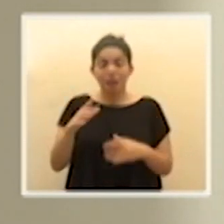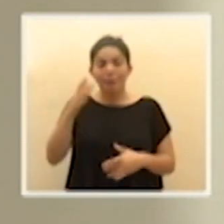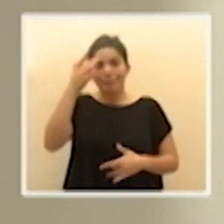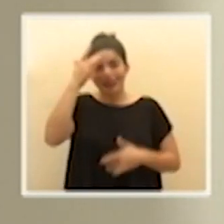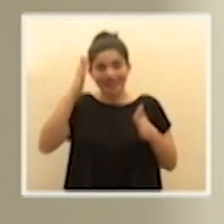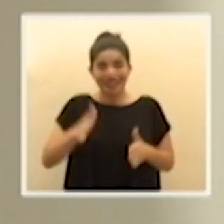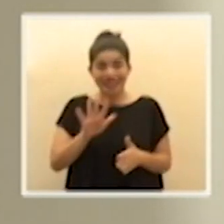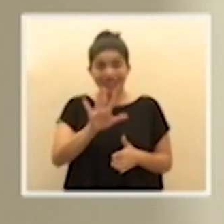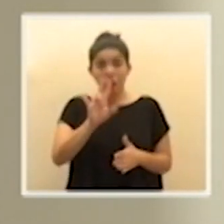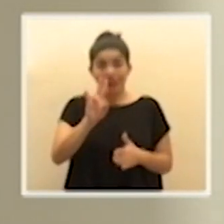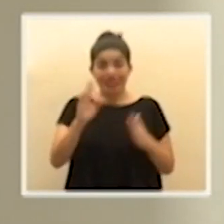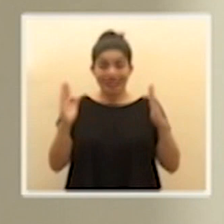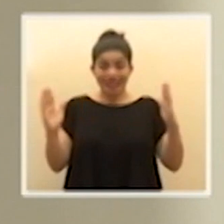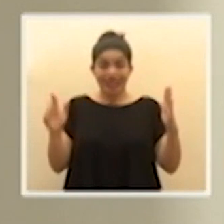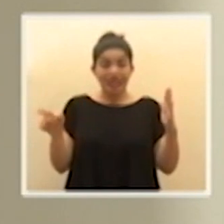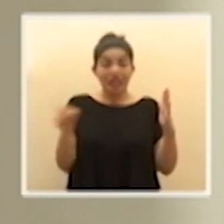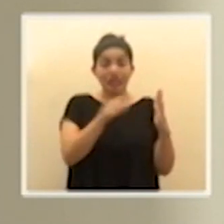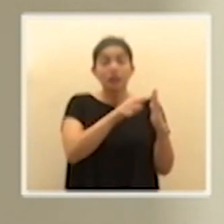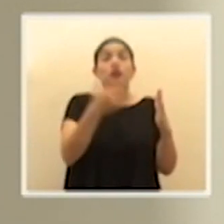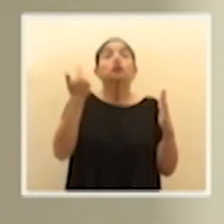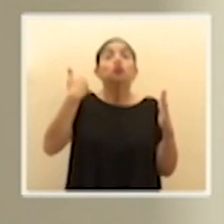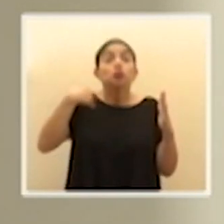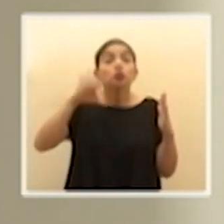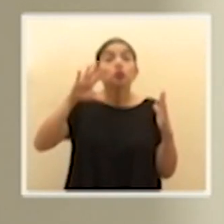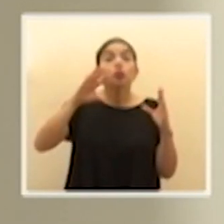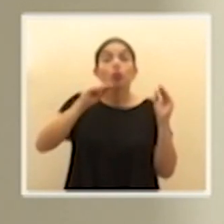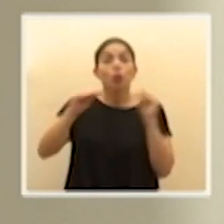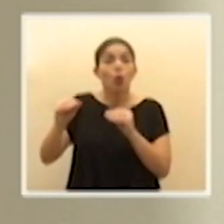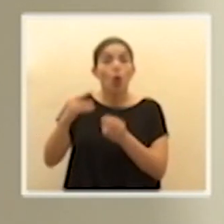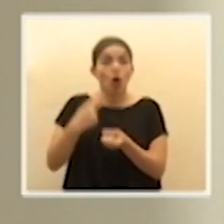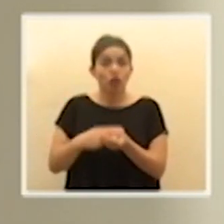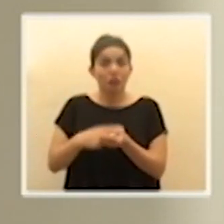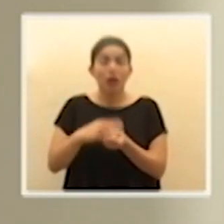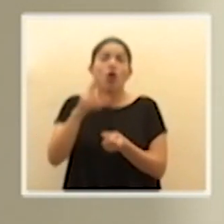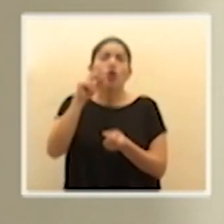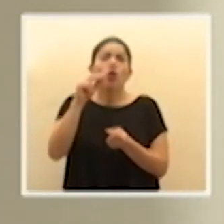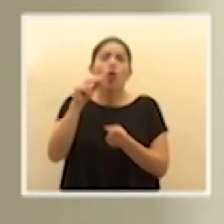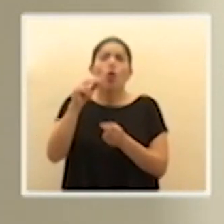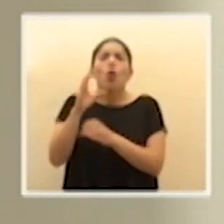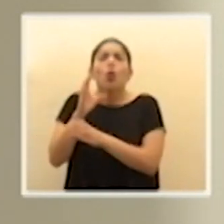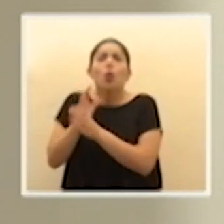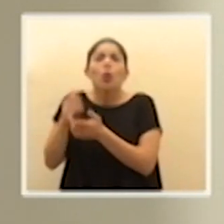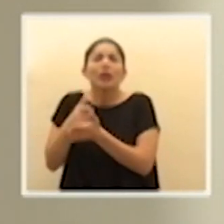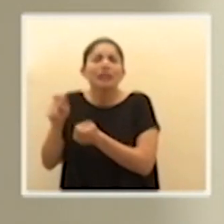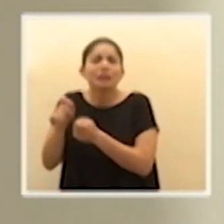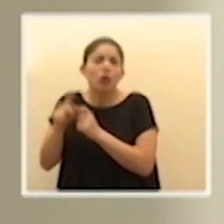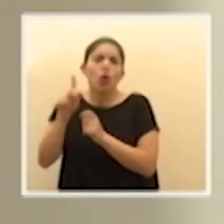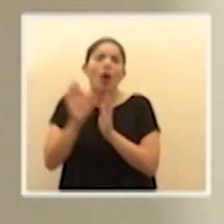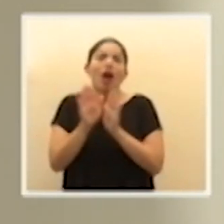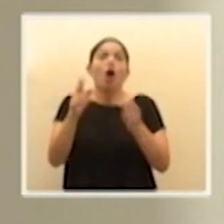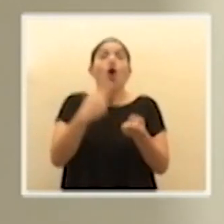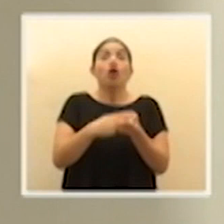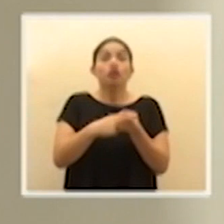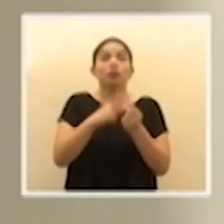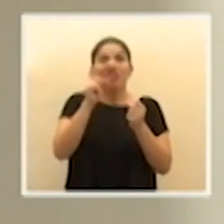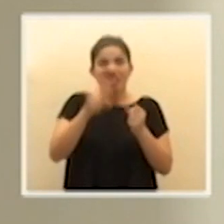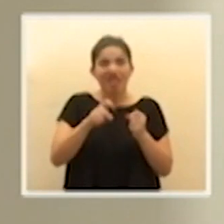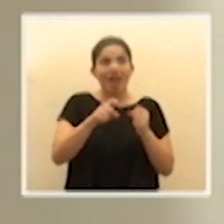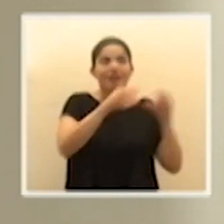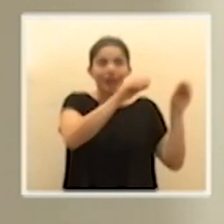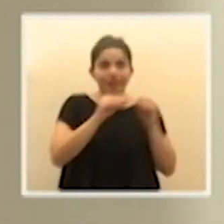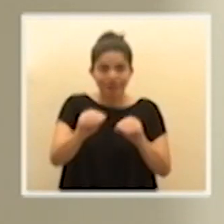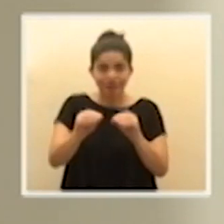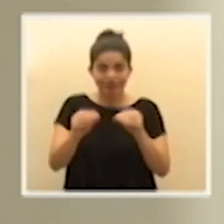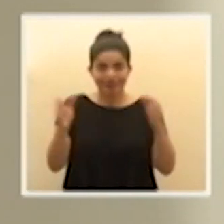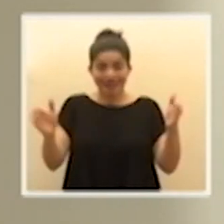en el mismo periodo se habían internado en un hospital, no en una unidad de cuidados intensivos, pero en una sala